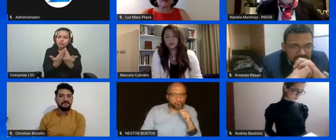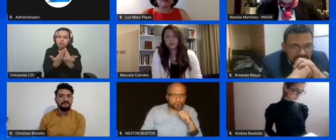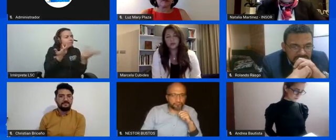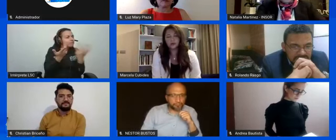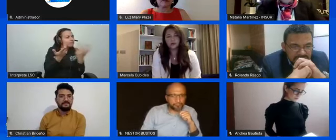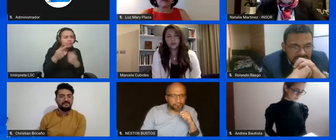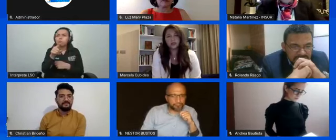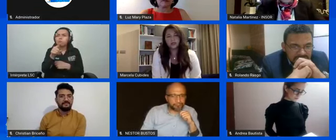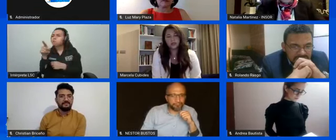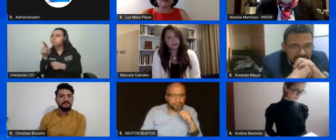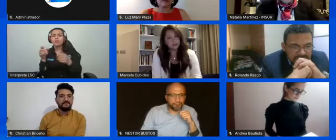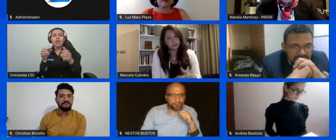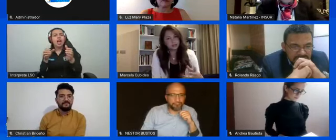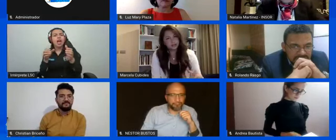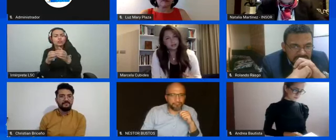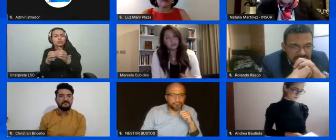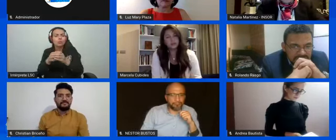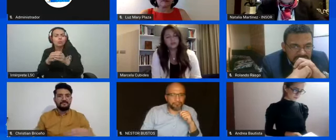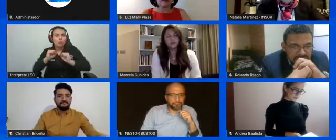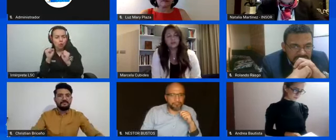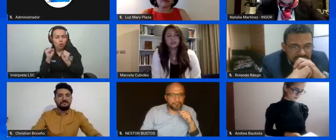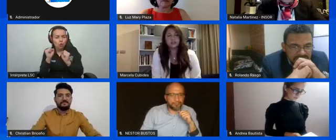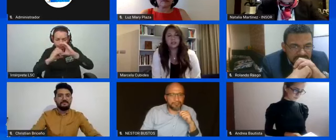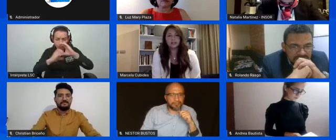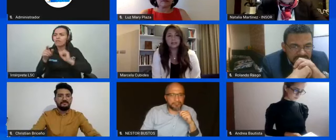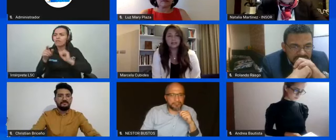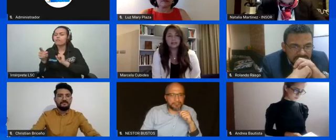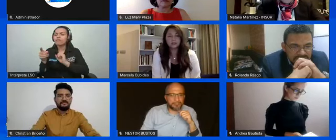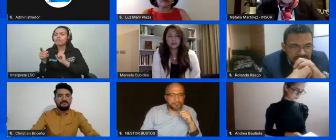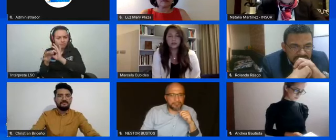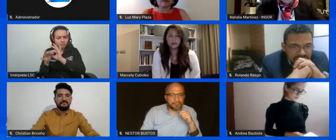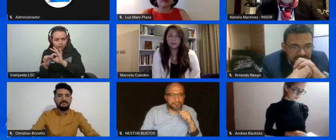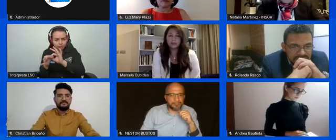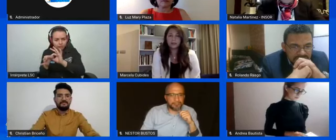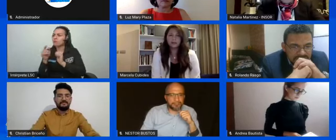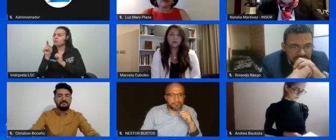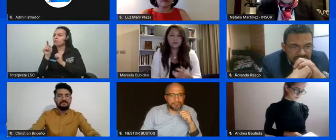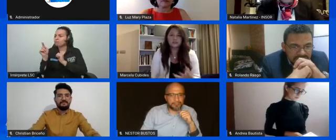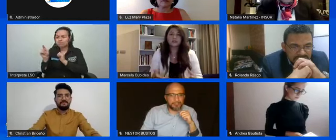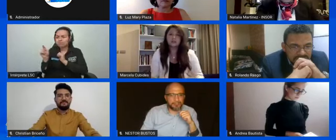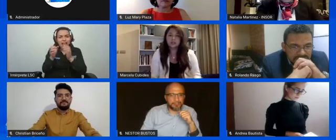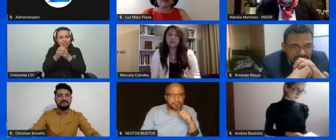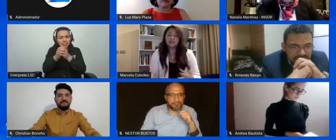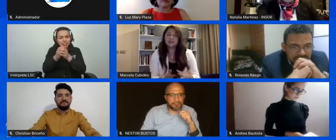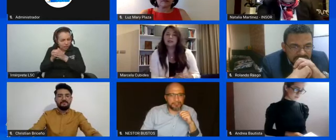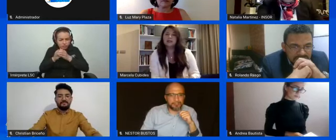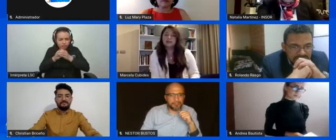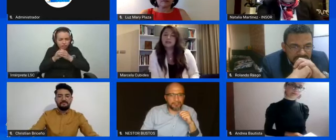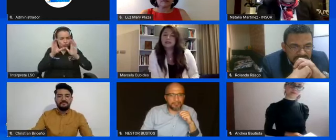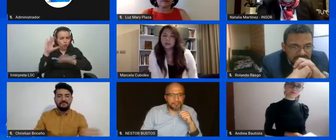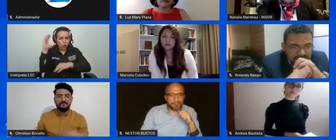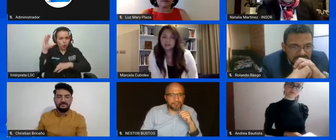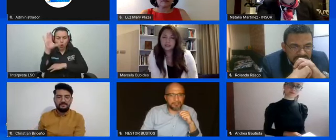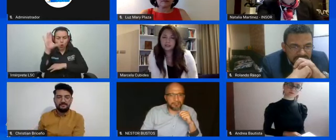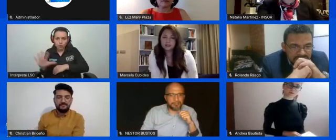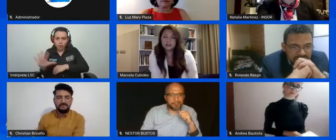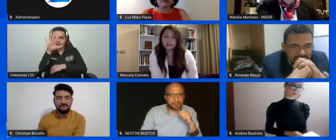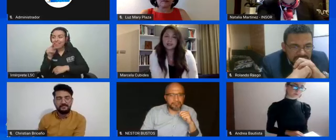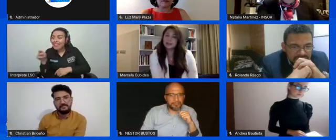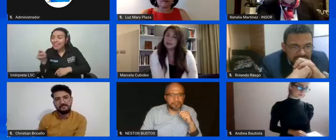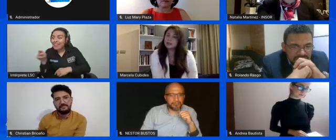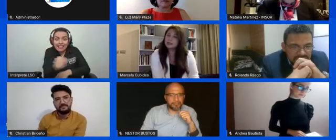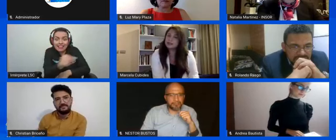como FENASCOL y las demás asociaciones del territorio, y un poco que ellos nos dieran línea de hacia dónde